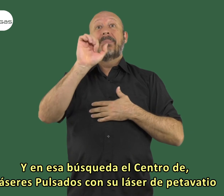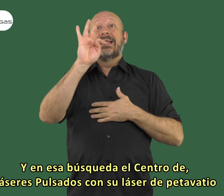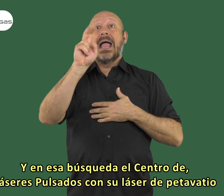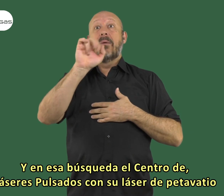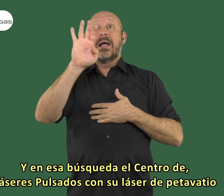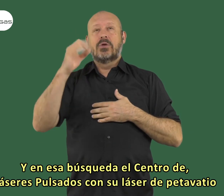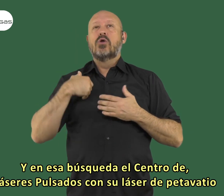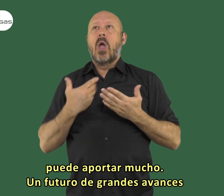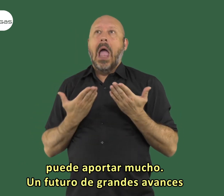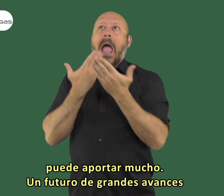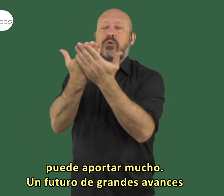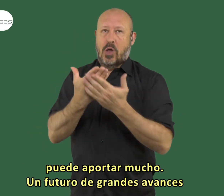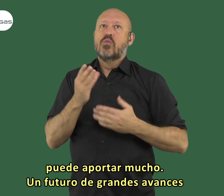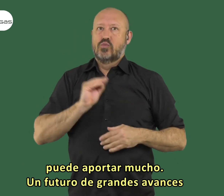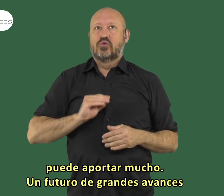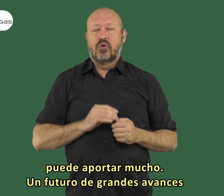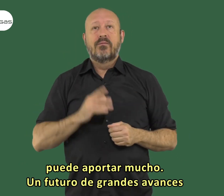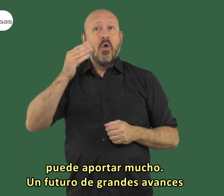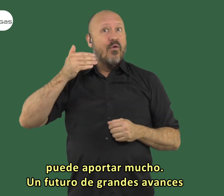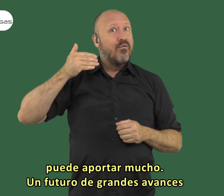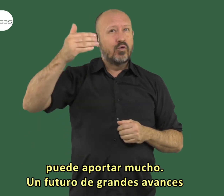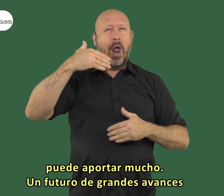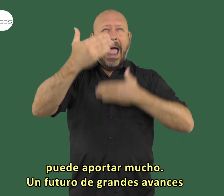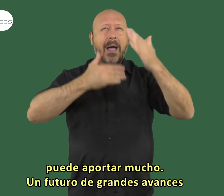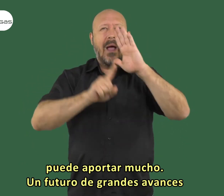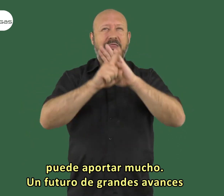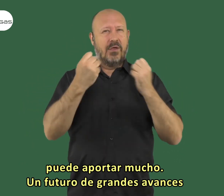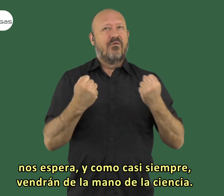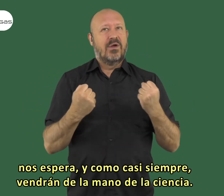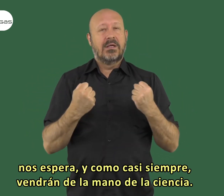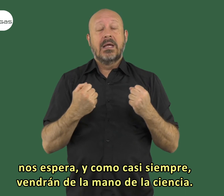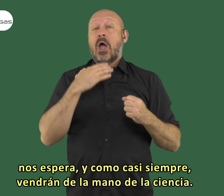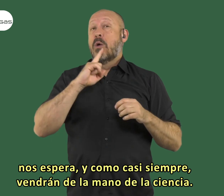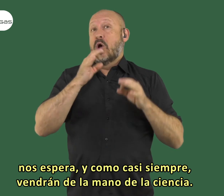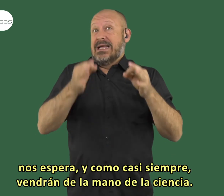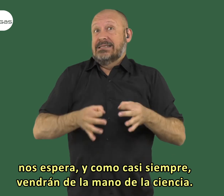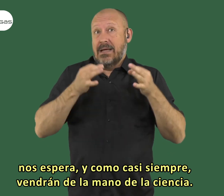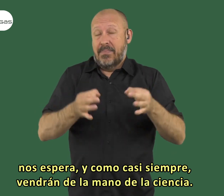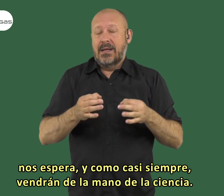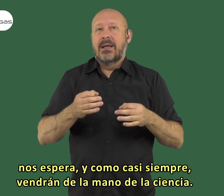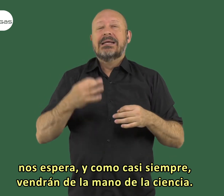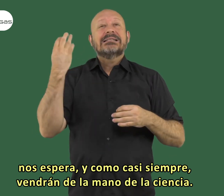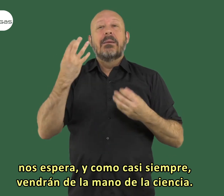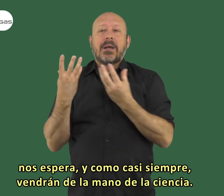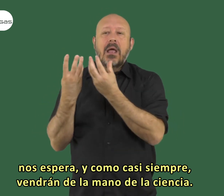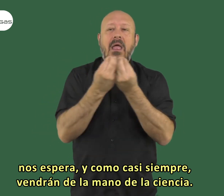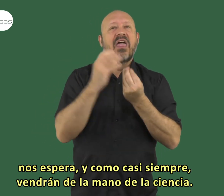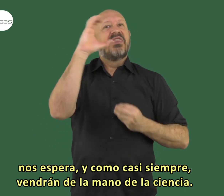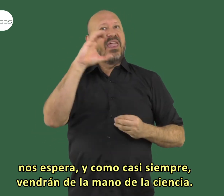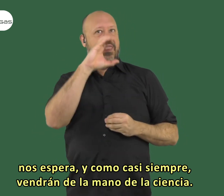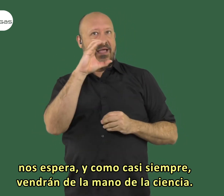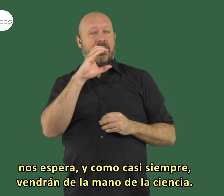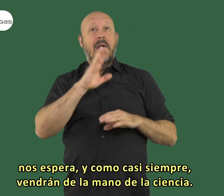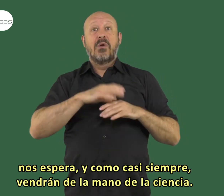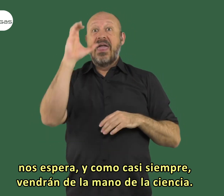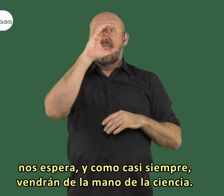su láser de petavatio, puede aportar mucho. Un futuro de grandes avances nos espera, y como casi siempre, vendrán de la mano